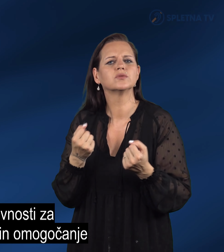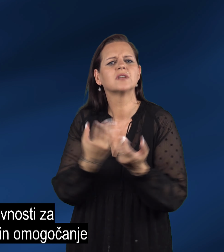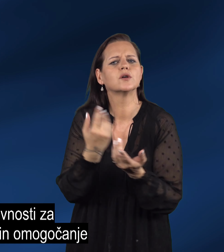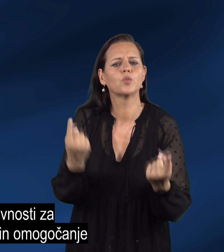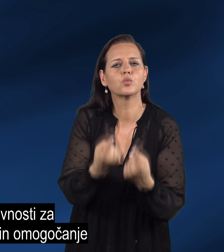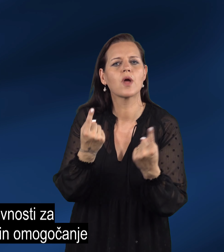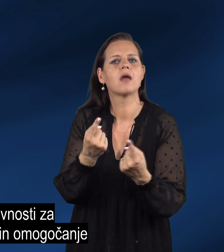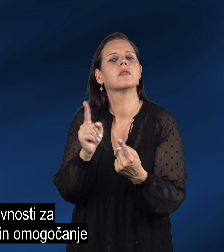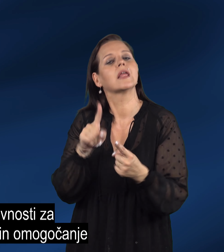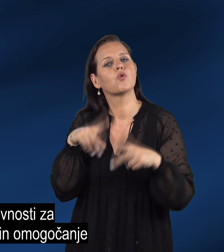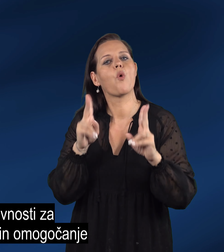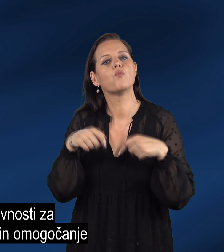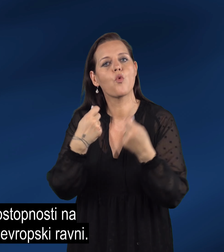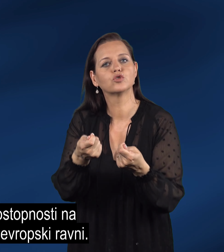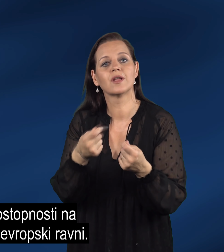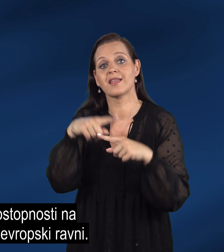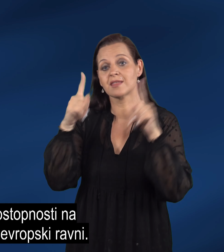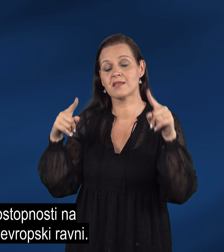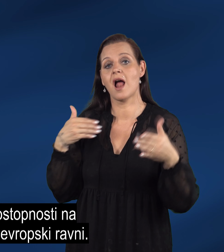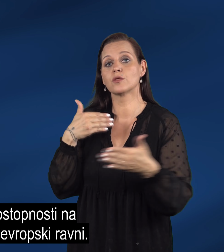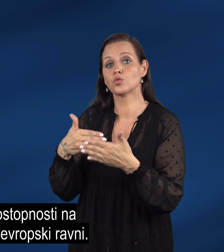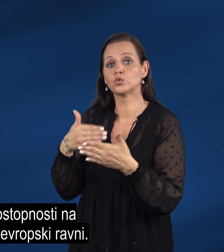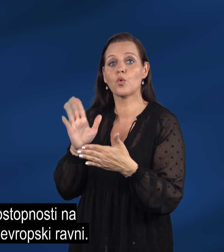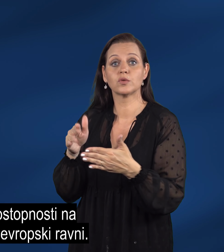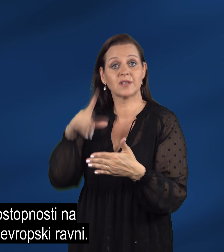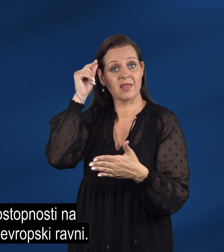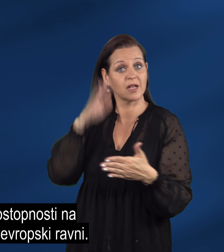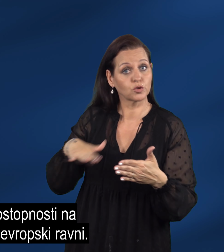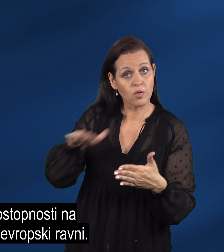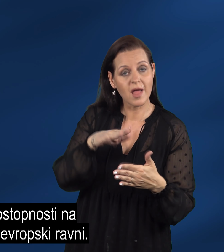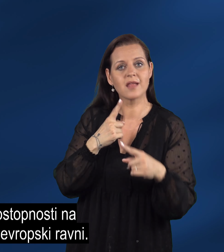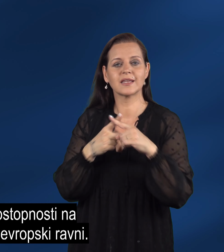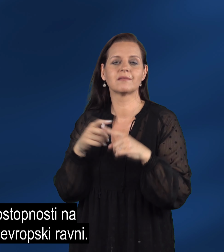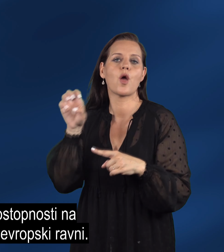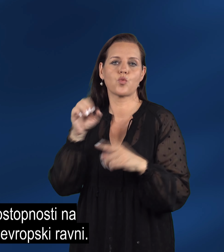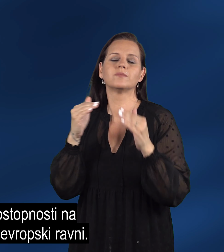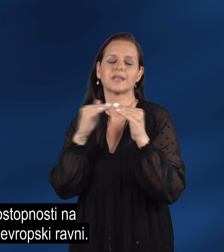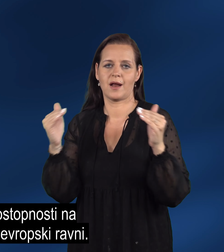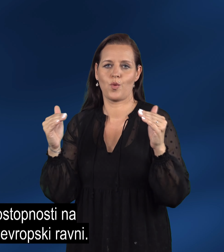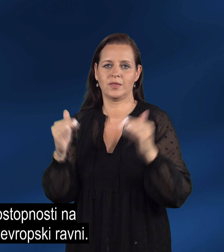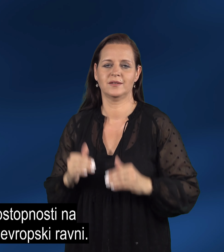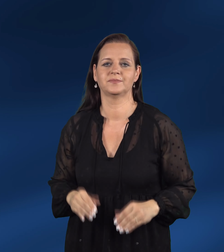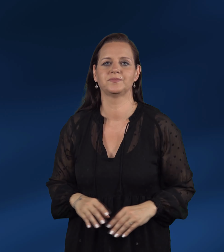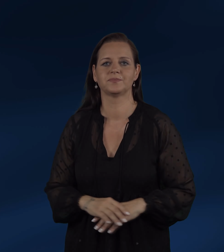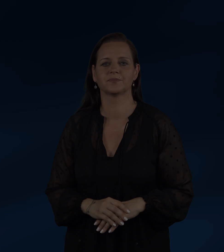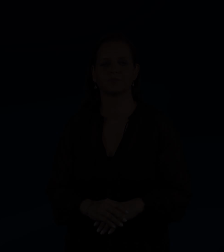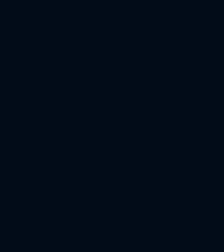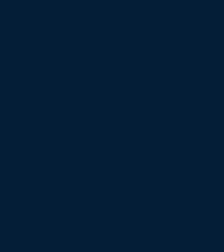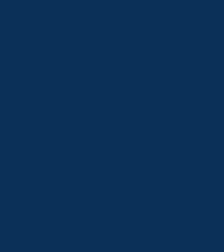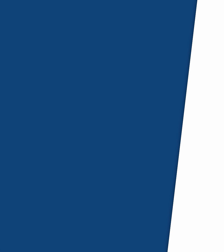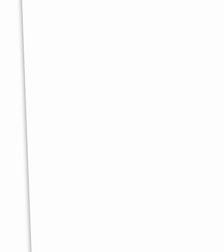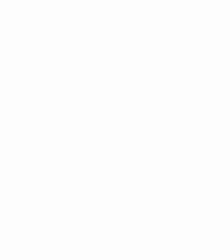dejavnosti za spodbujanje in omogočanje digitalne dostopnosti na nacionalni in evropski ravni.